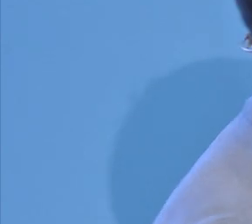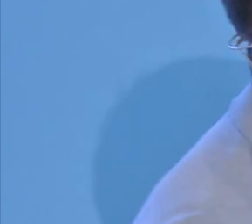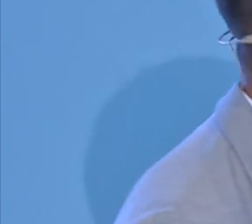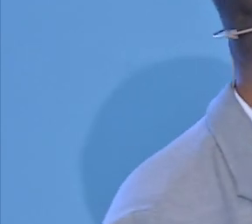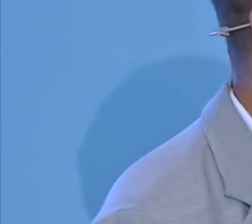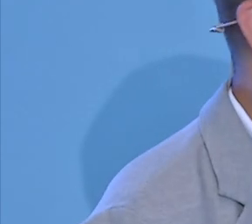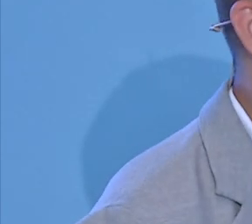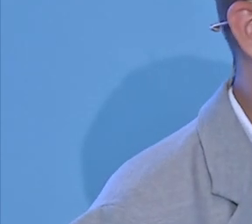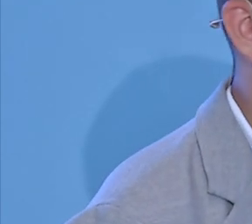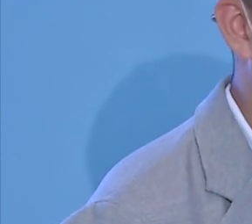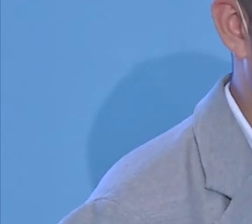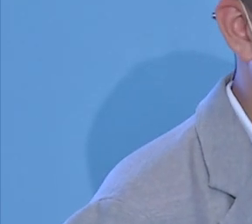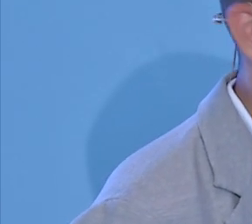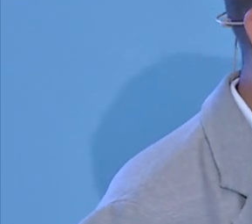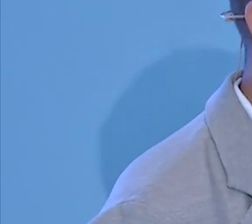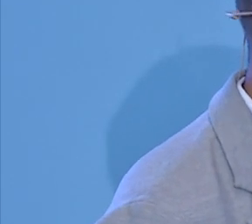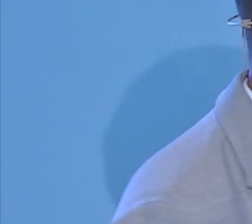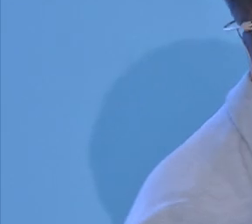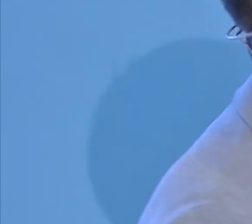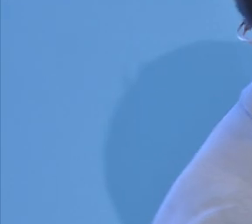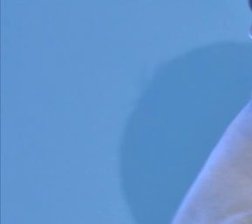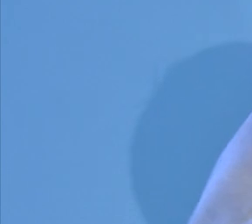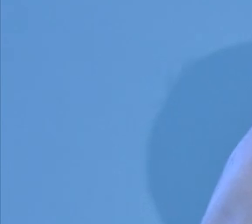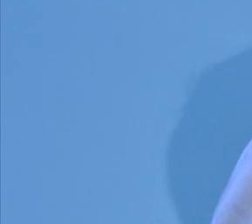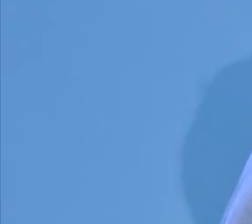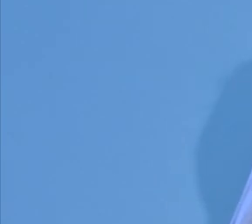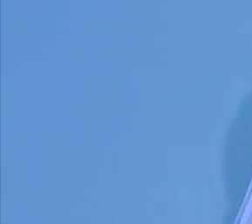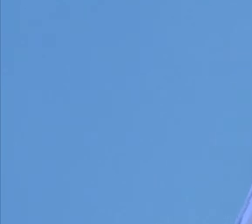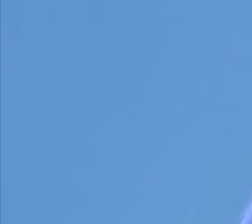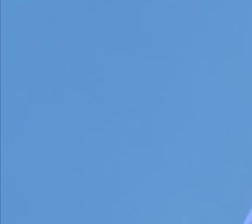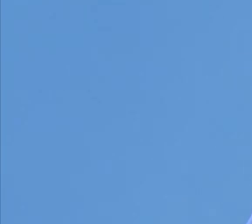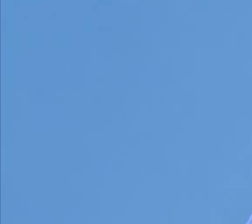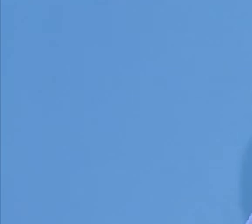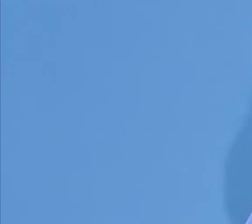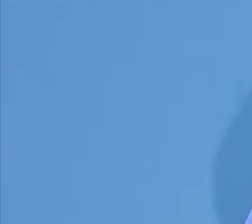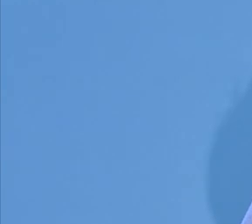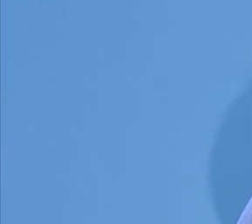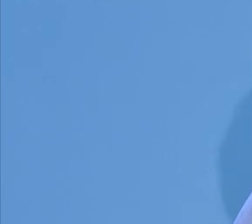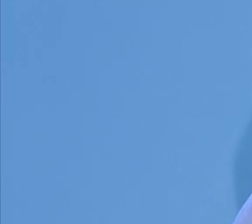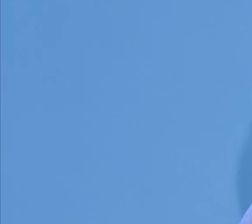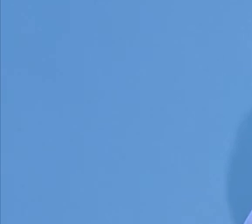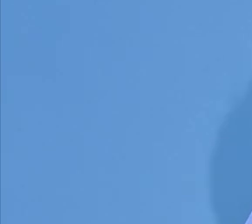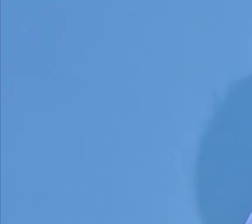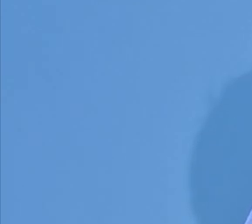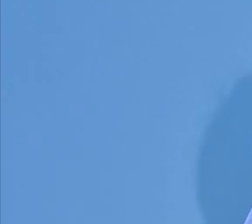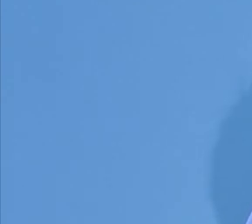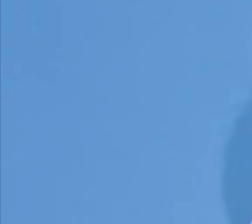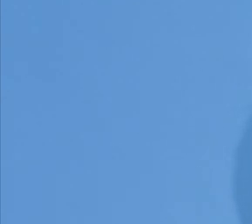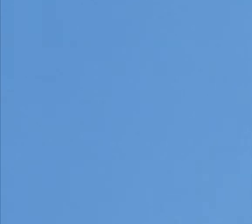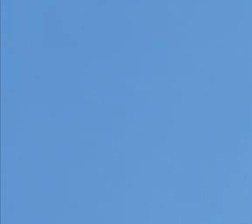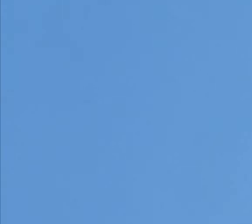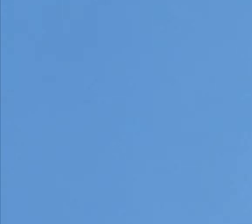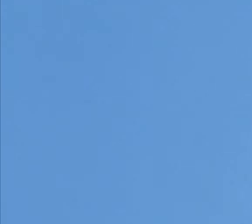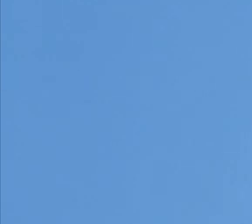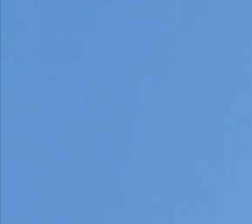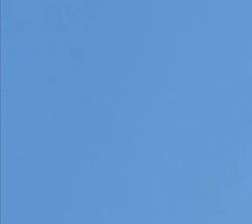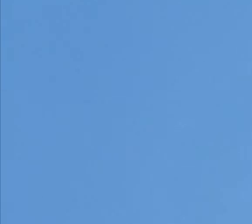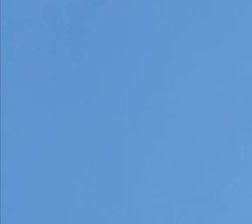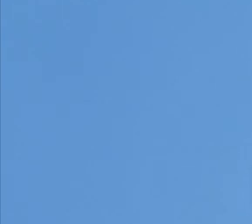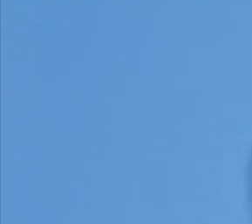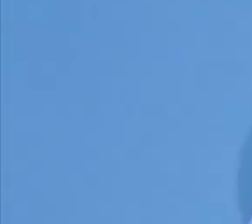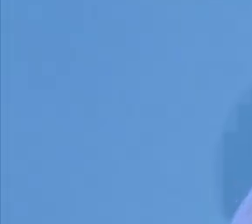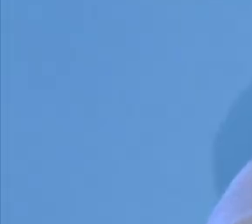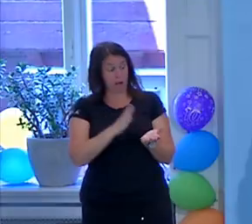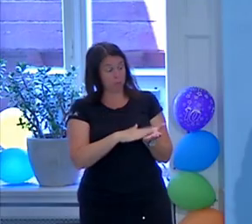för Lund kommun. Så det blev så spännande. Det är grejer som den här panelen, det är grejer som ni gör. Du vill